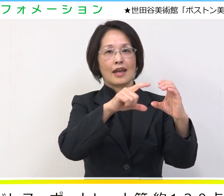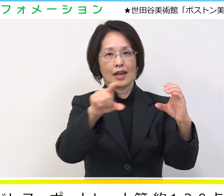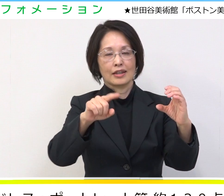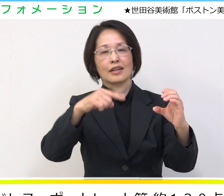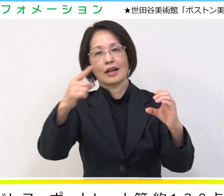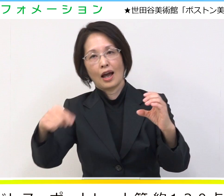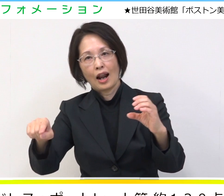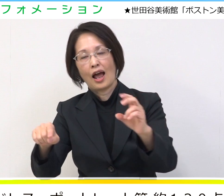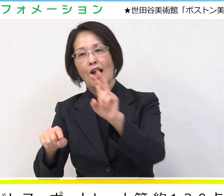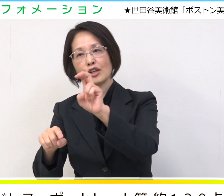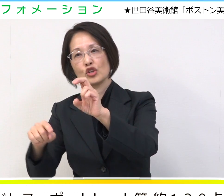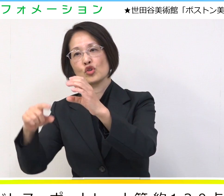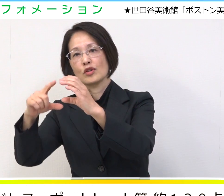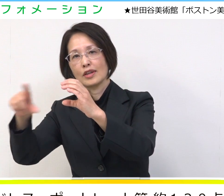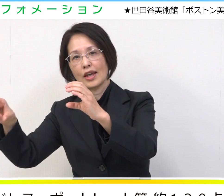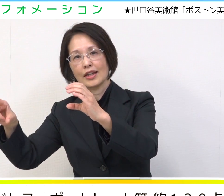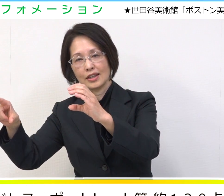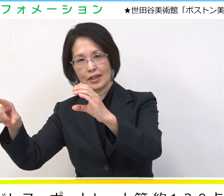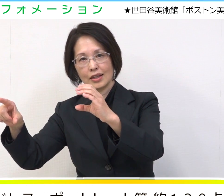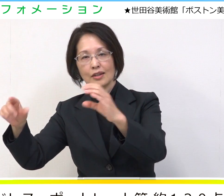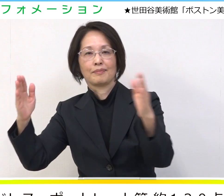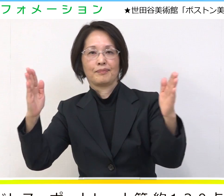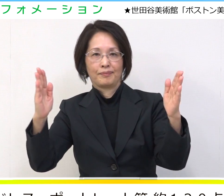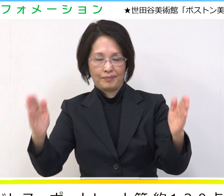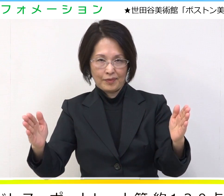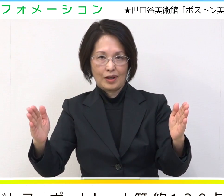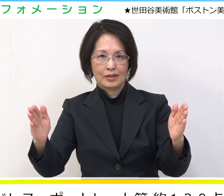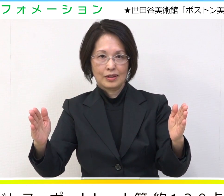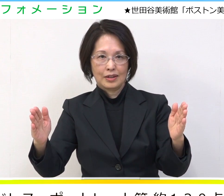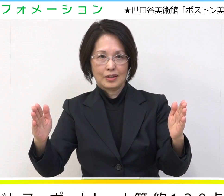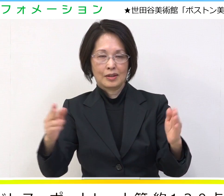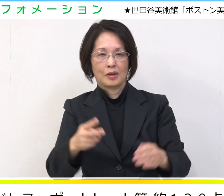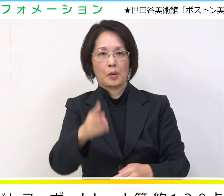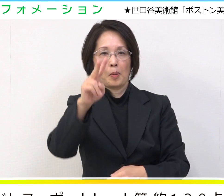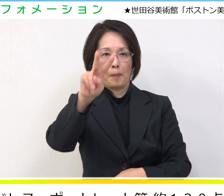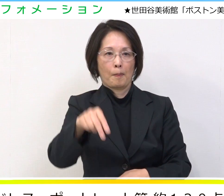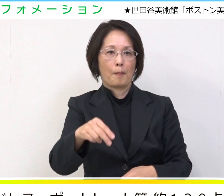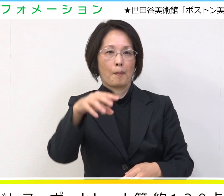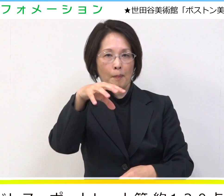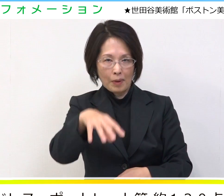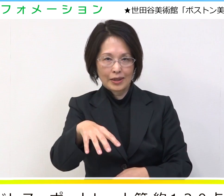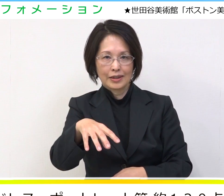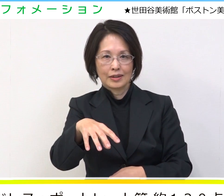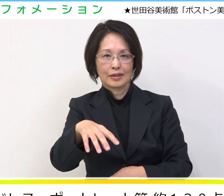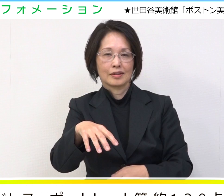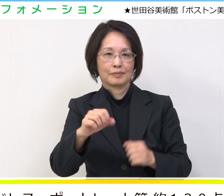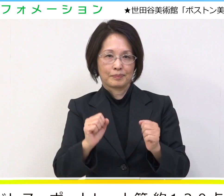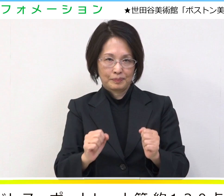体現する女性パリジェンヌたちの魅力に迫ります